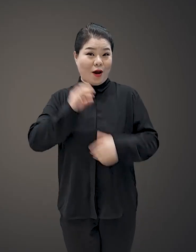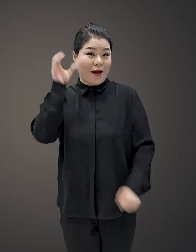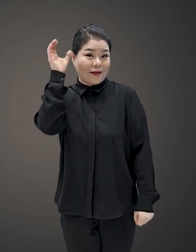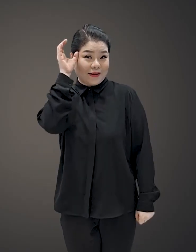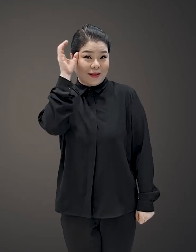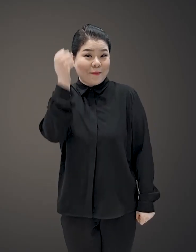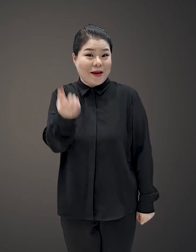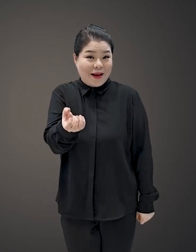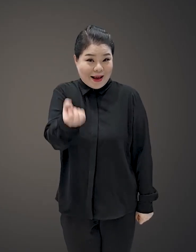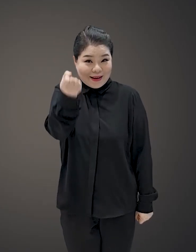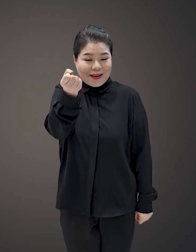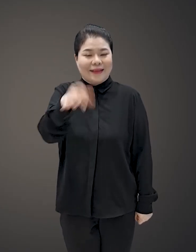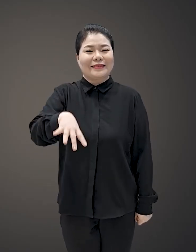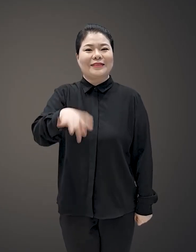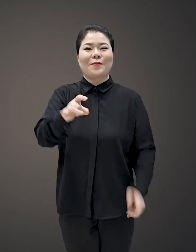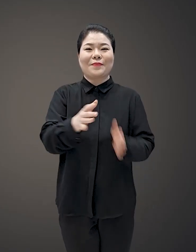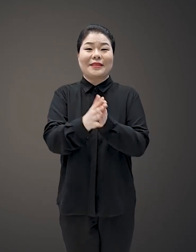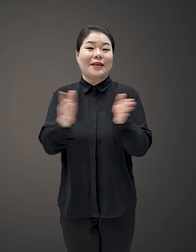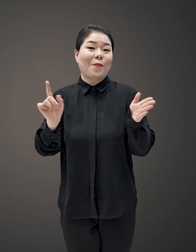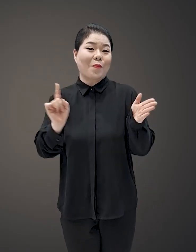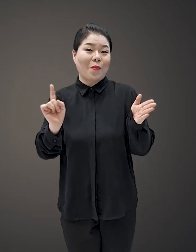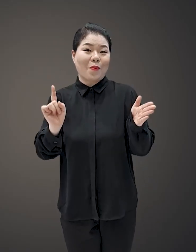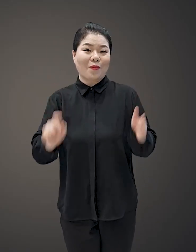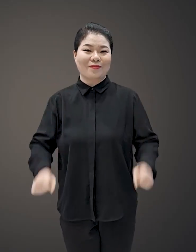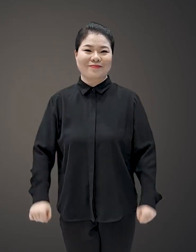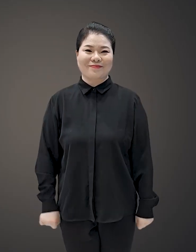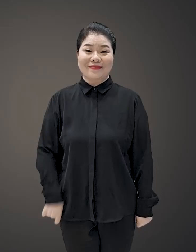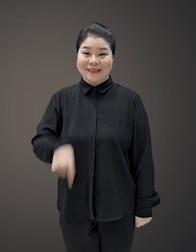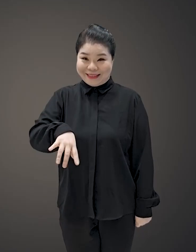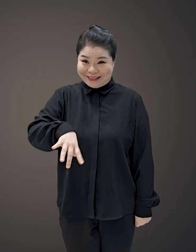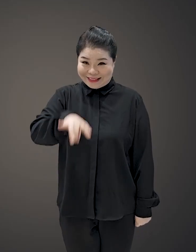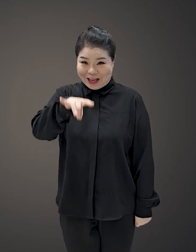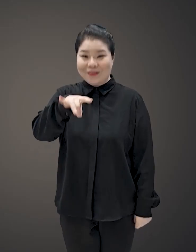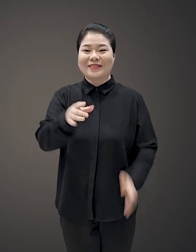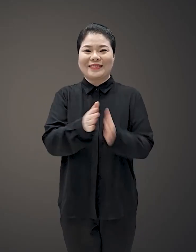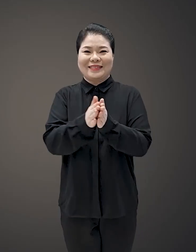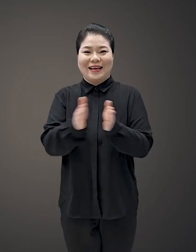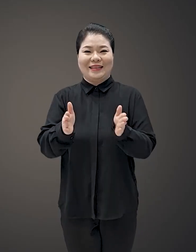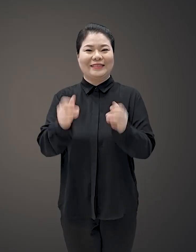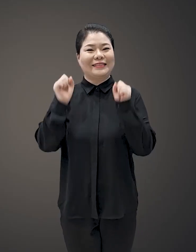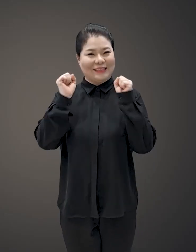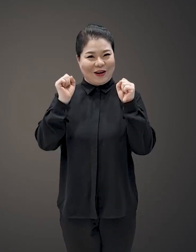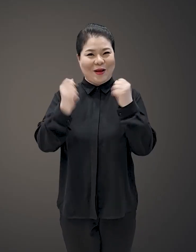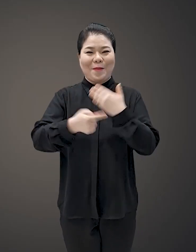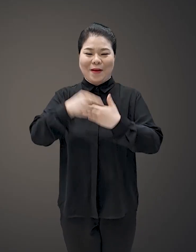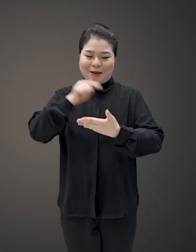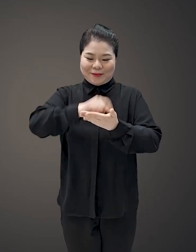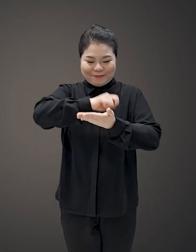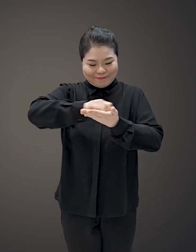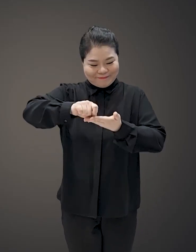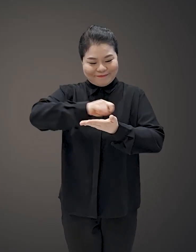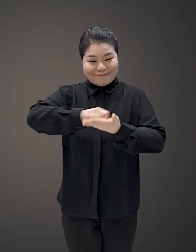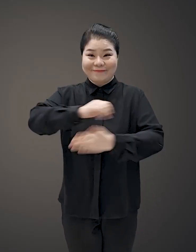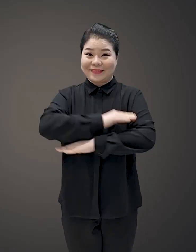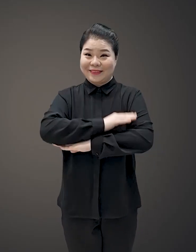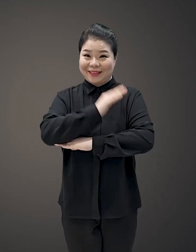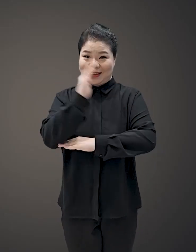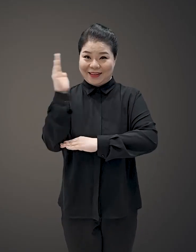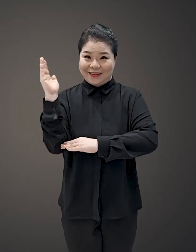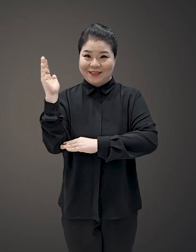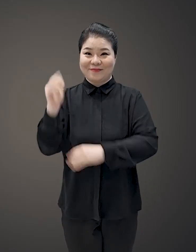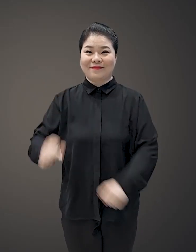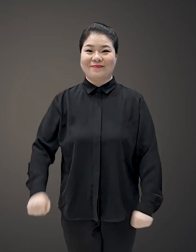당신에게 두려움과 기대감을 갖게 한 첫걸음은 무엇이었나요? 그 첫걸음을 응원하는 마음을 차곡차곡 담은 이야기.